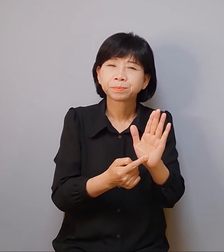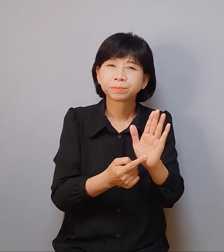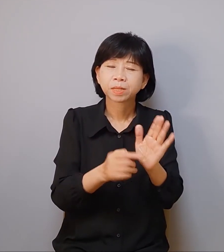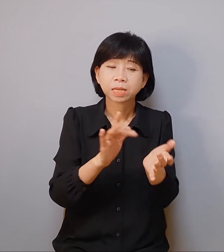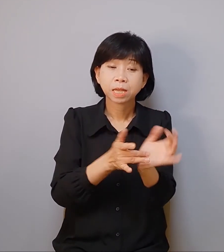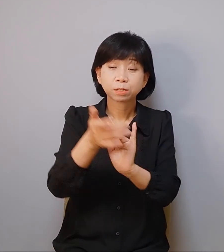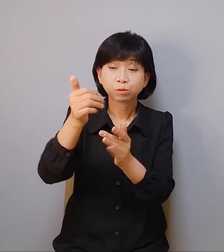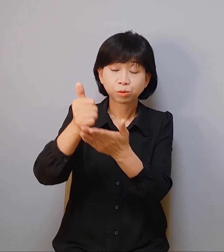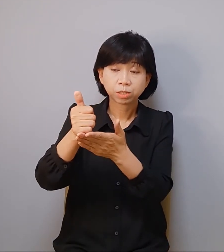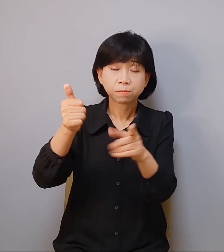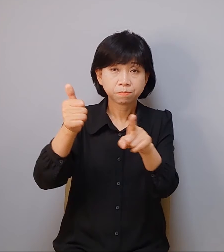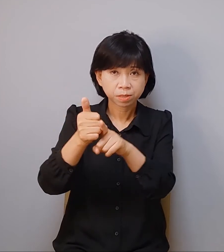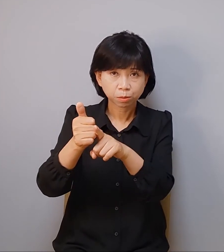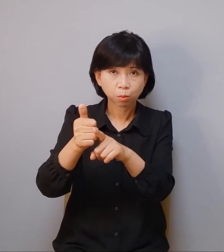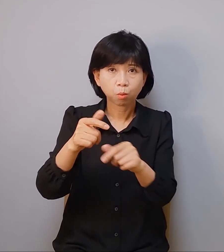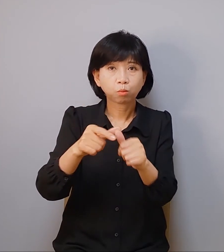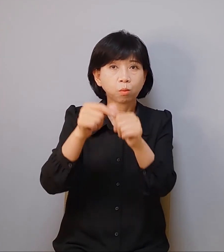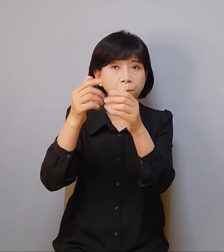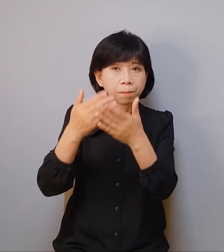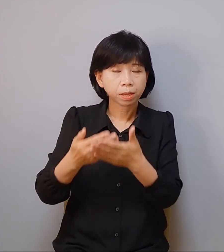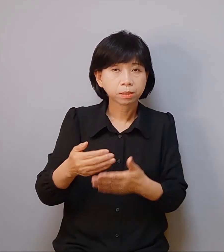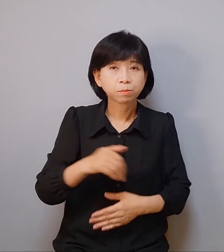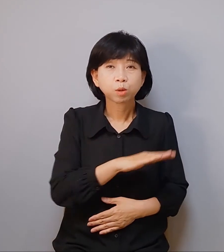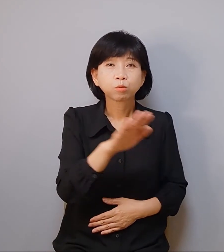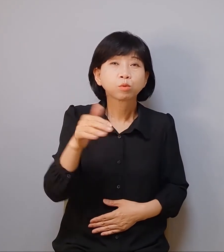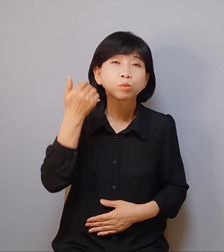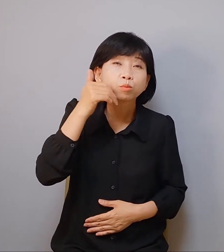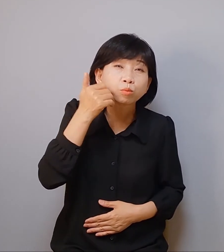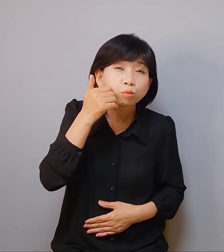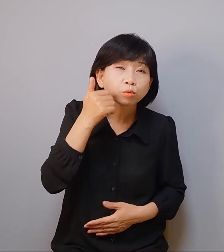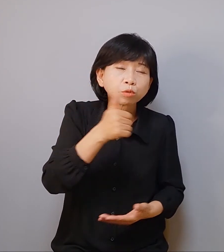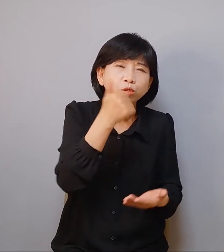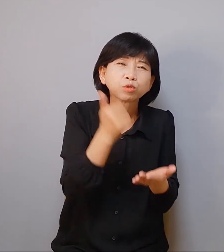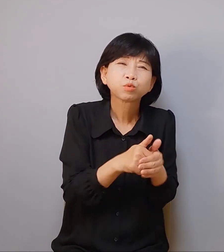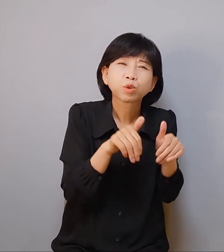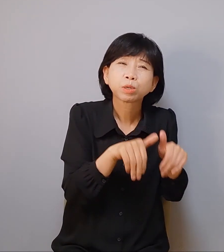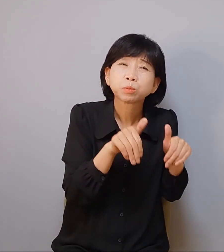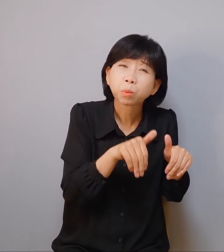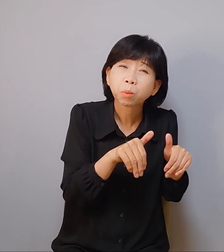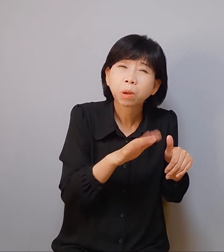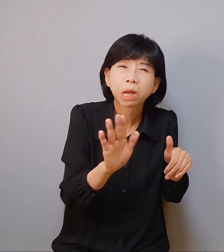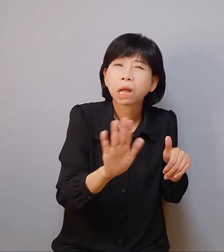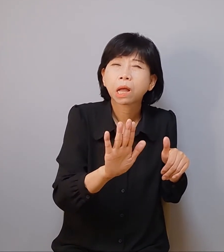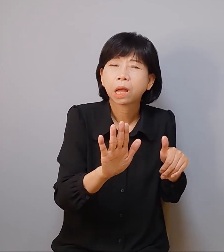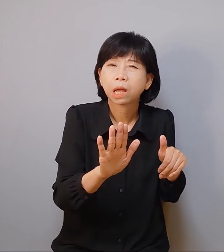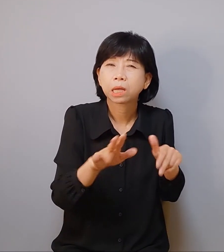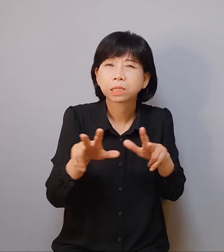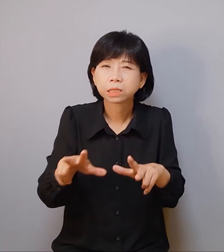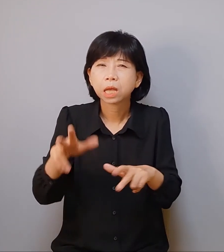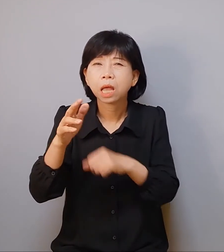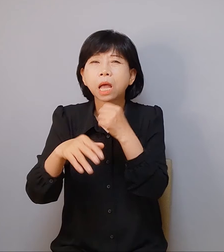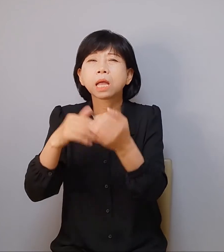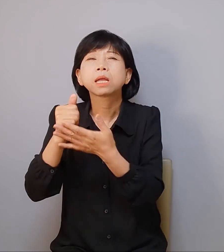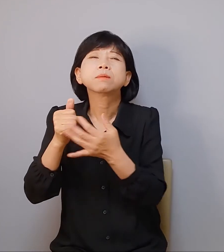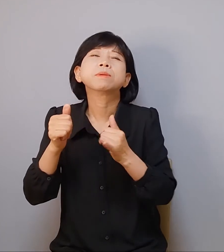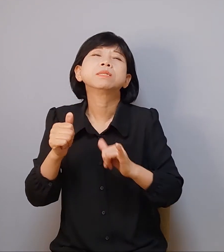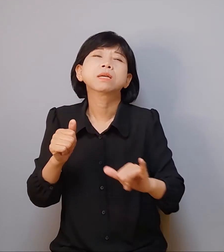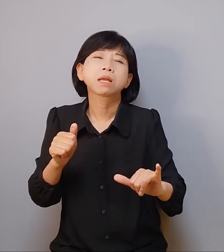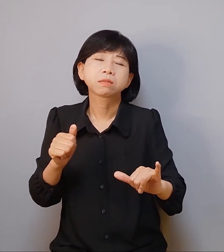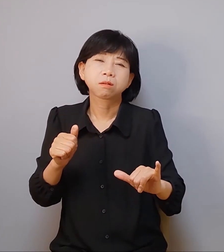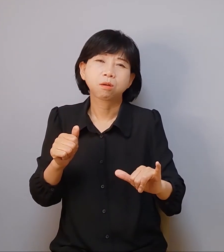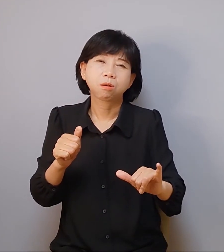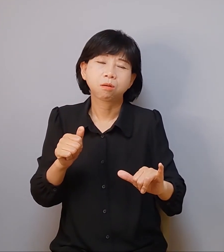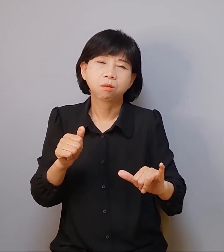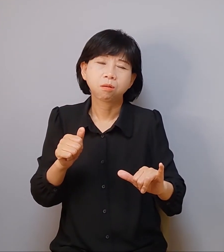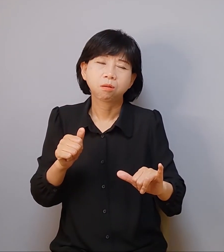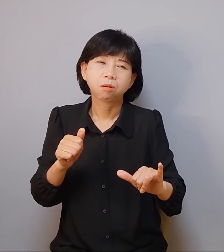신분이 바뀝니다. 죄의 종로를 타며 살 수밖에 없는 우리네 인생이었지만 예수를 믿어 구원을 받으면